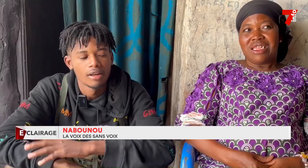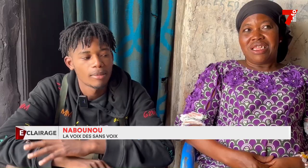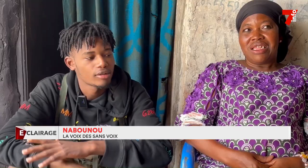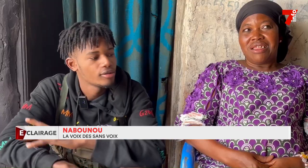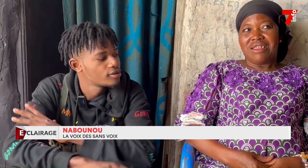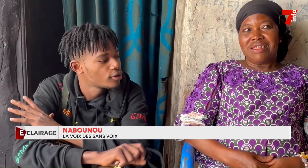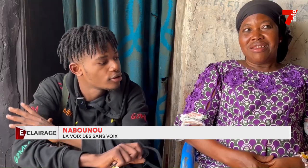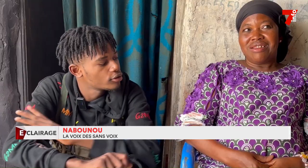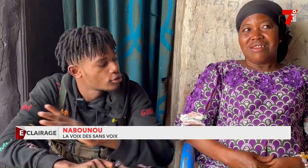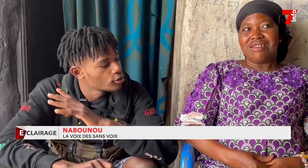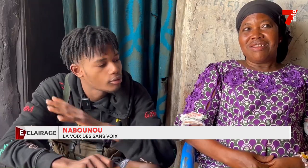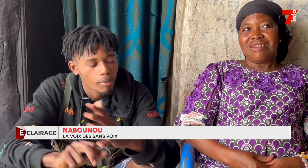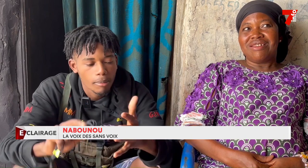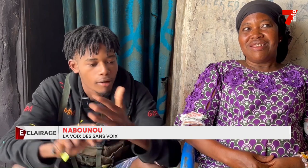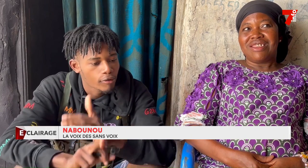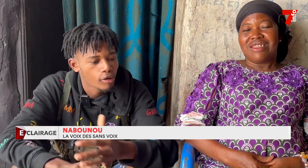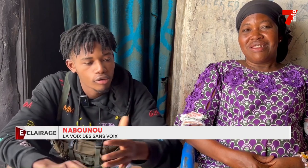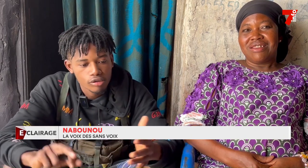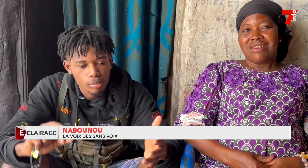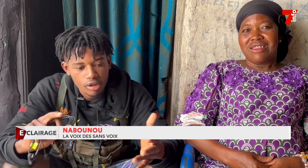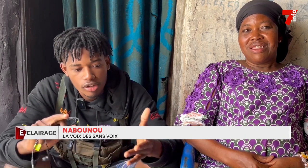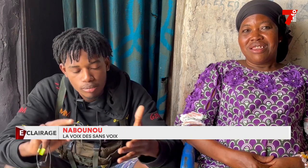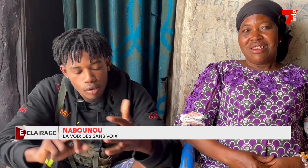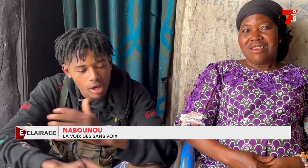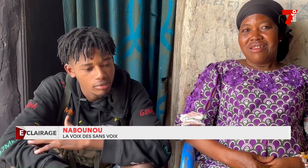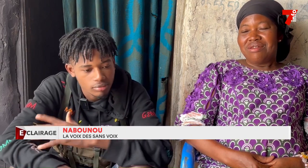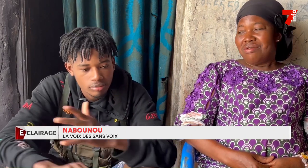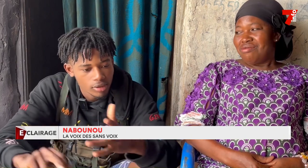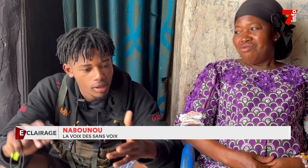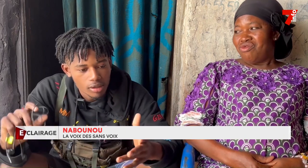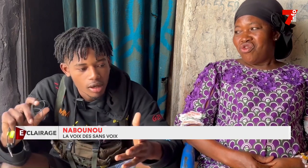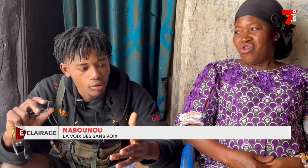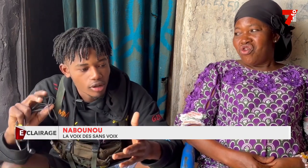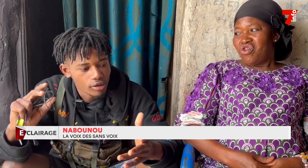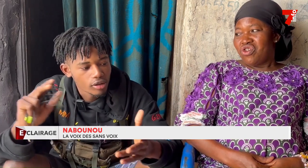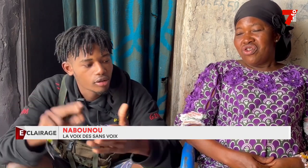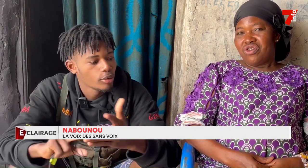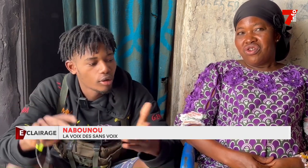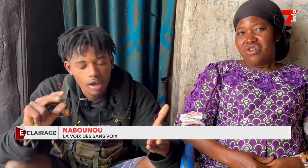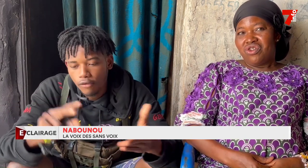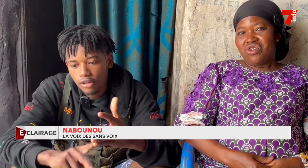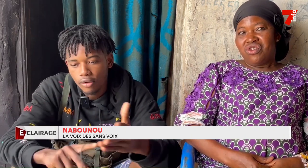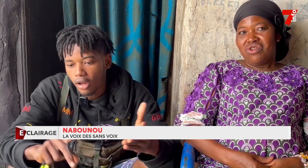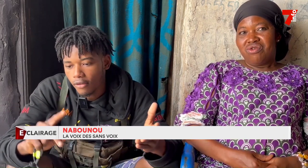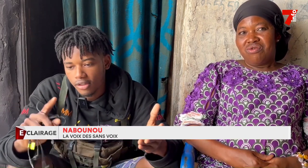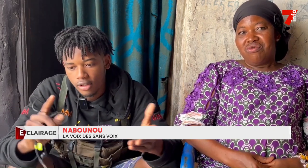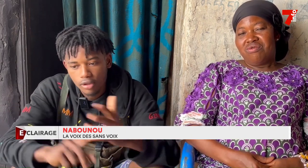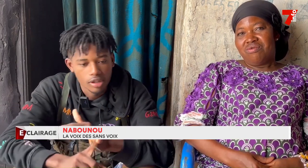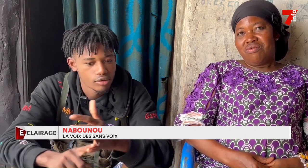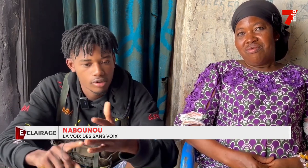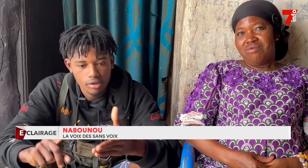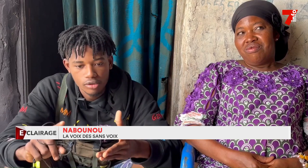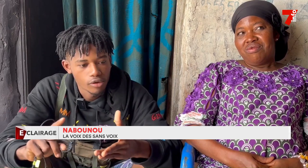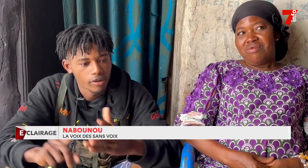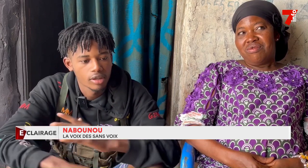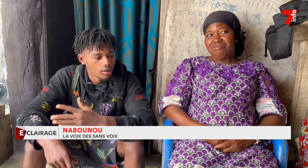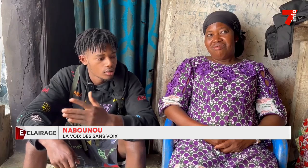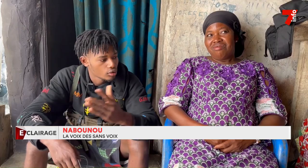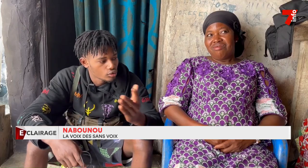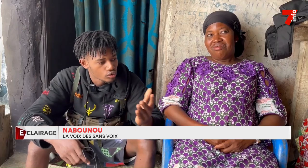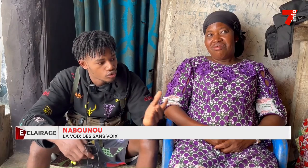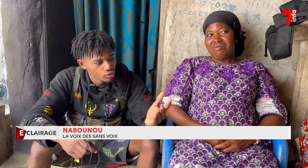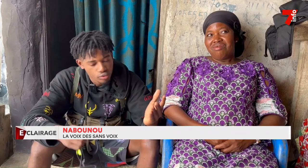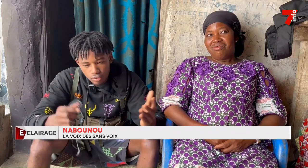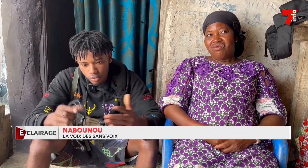-mêmes. Parce que c'est eux qui sont ma force, mon espoir. En tout cas, c eux qui me donnent la force d'avancer dans les trucs que je fais.